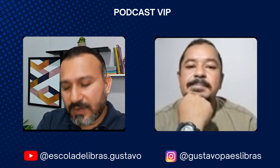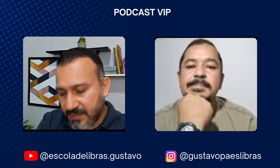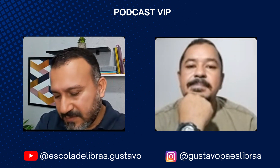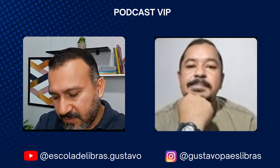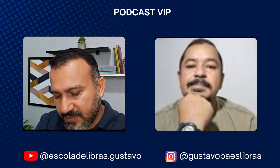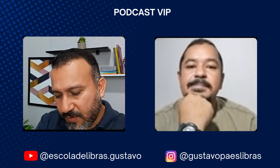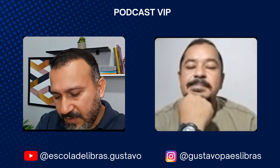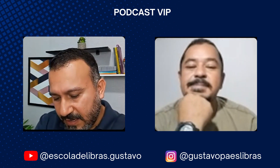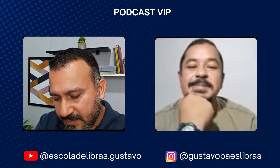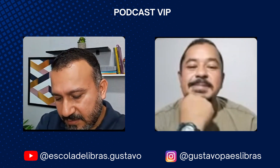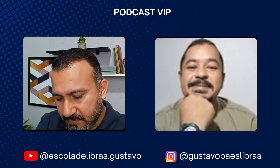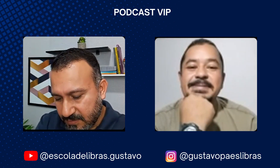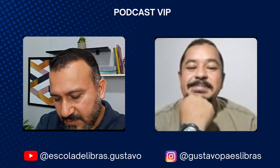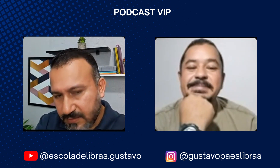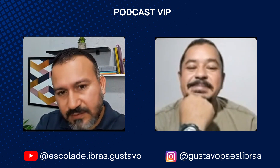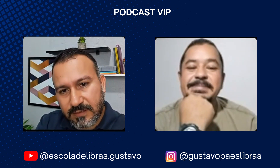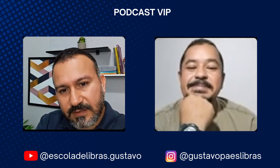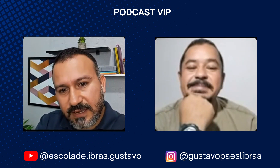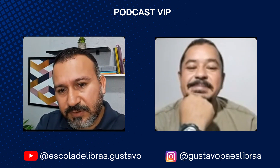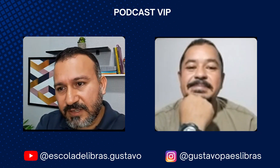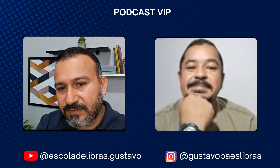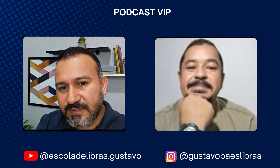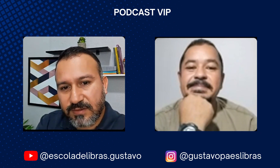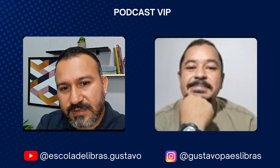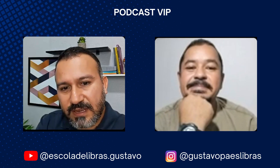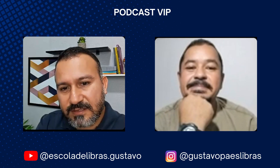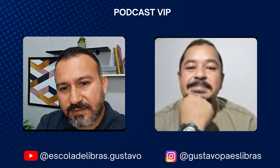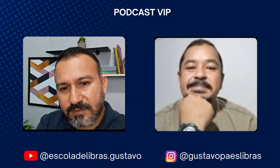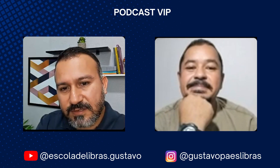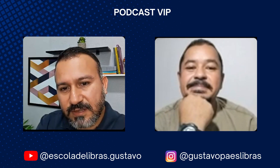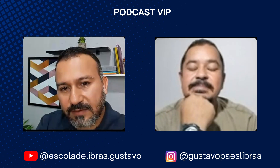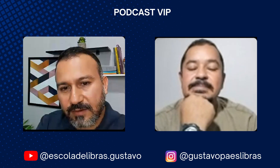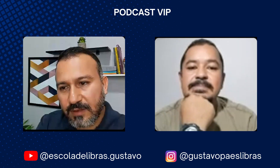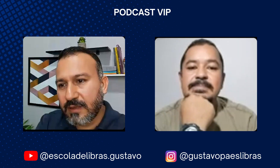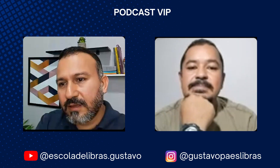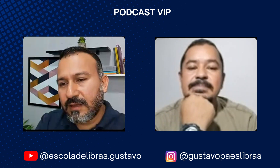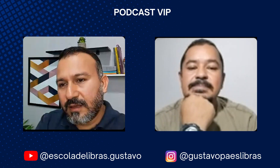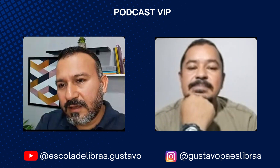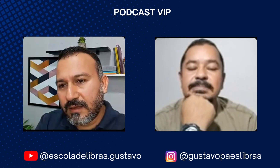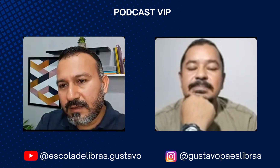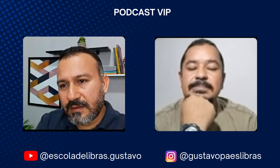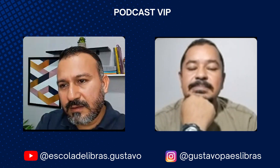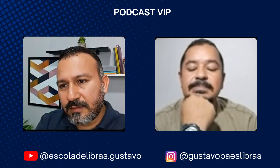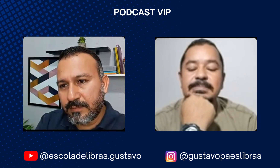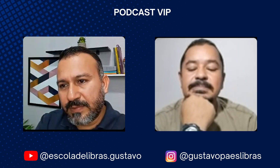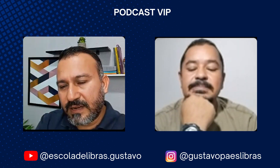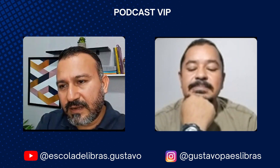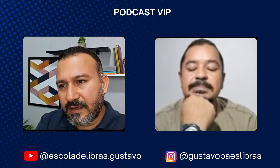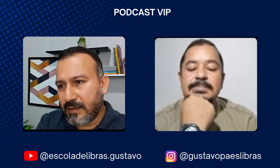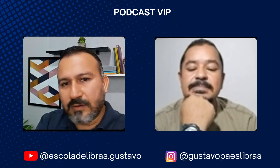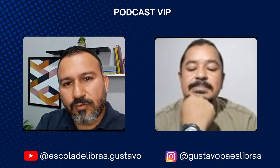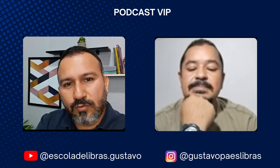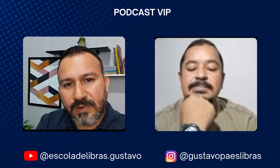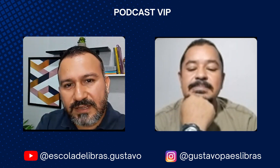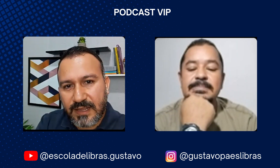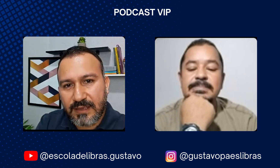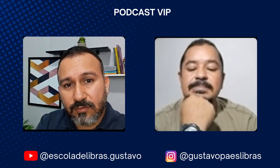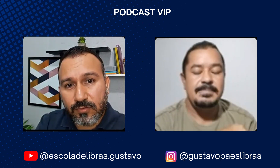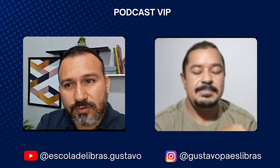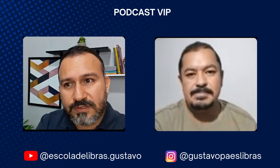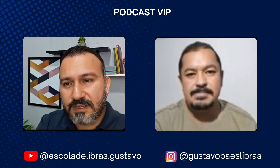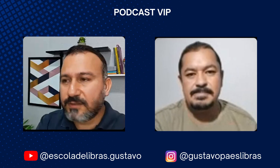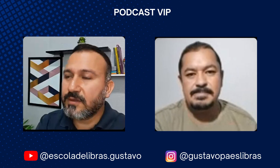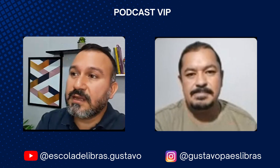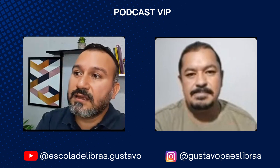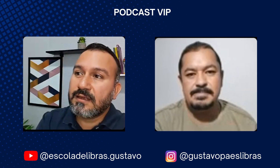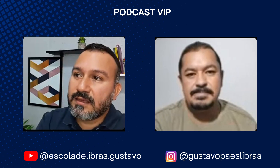Porque se você conhece, Não, porque se você conhece um sinal para alguma ideia,